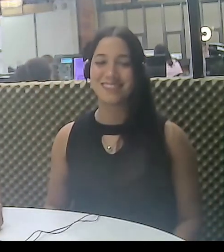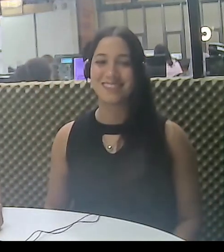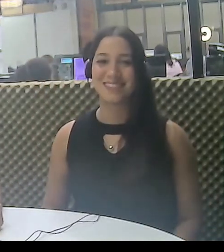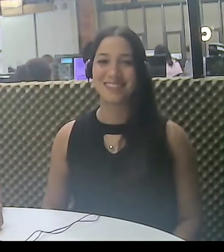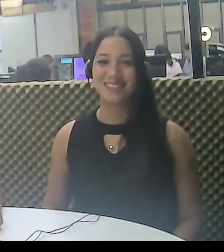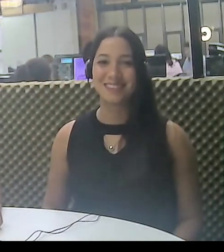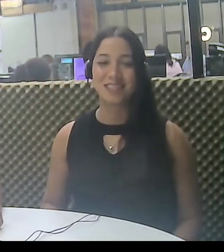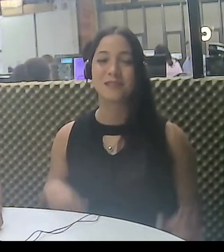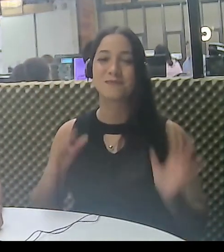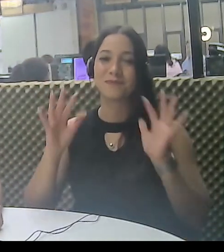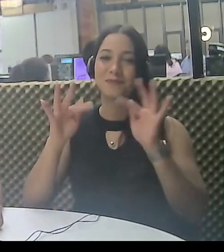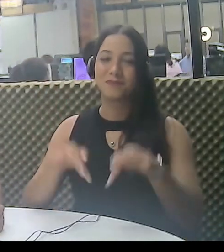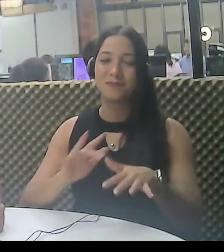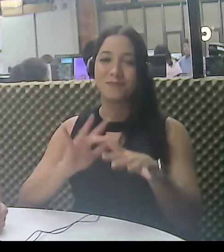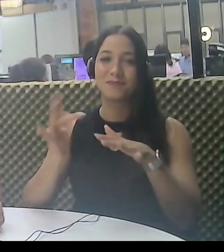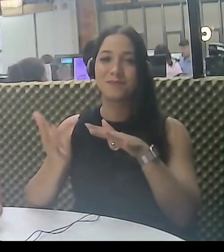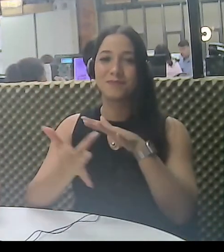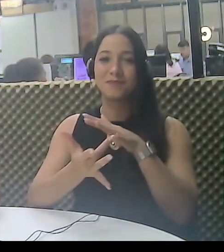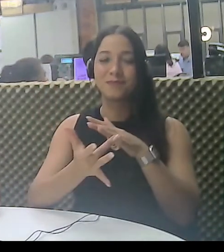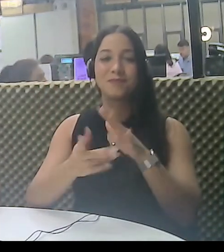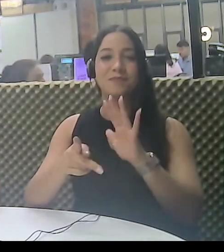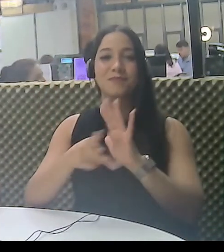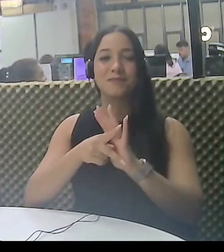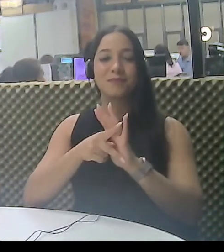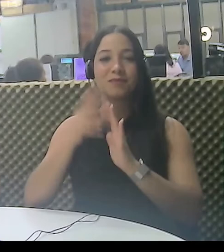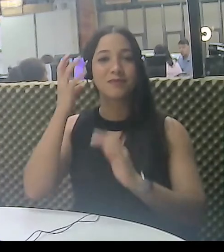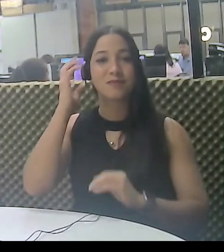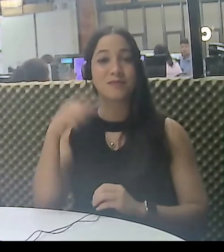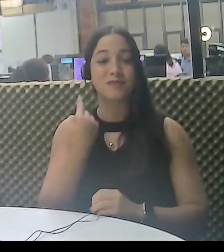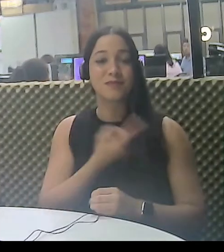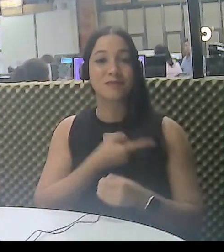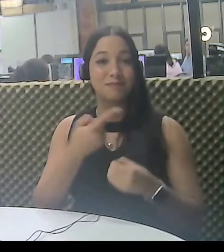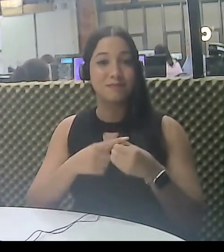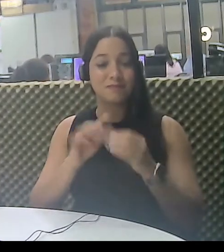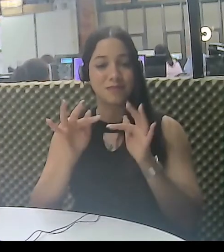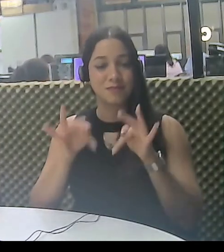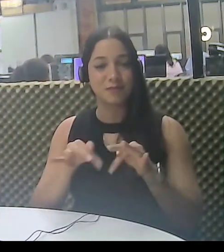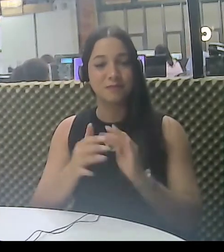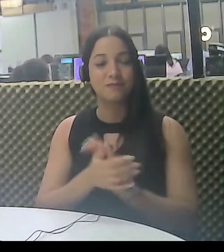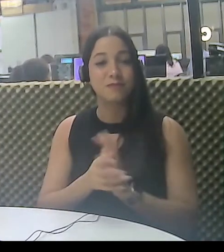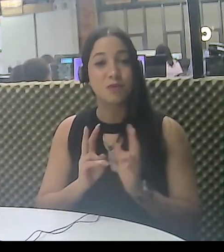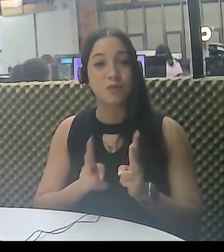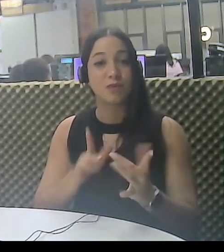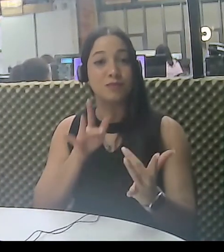próxima. Fica por aqui mais uma edição do programa da Rádio Nossa Cidade.